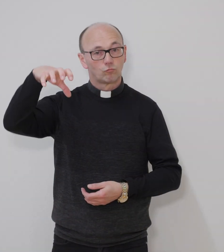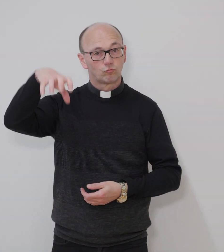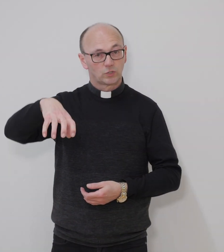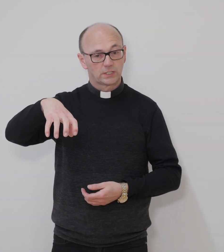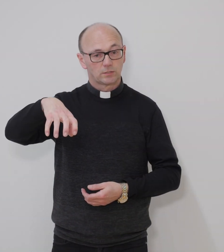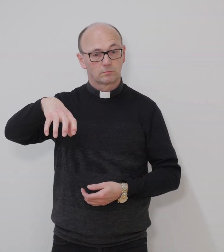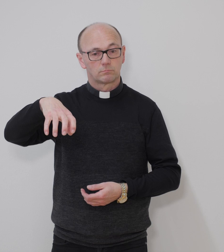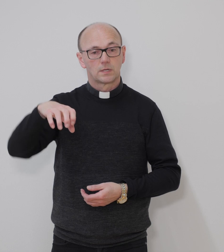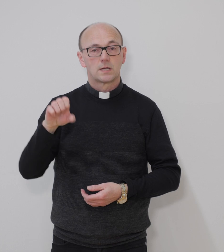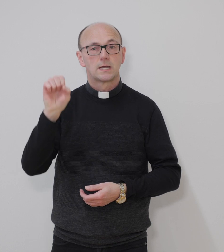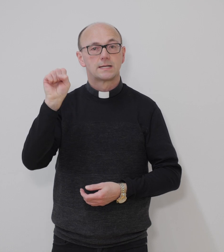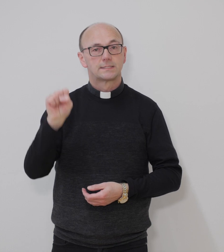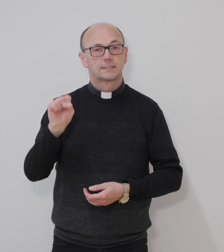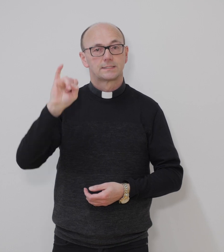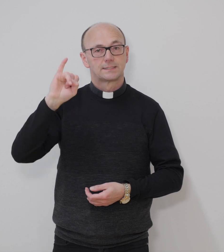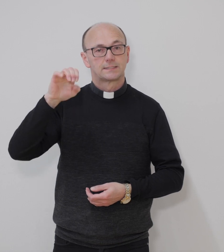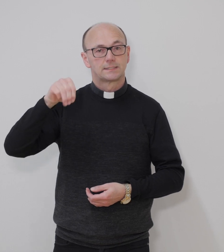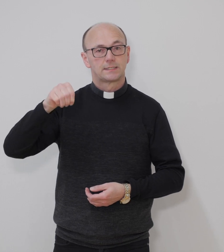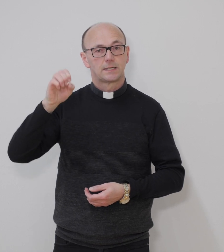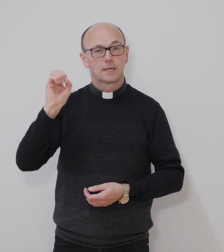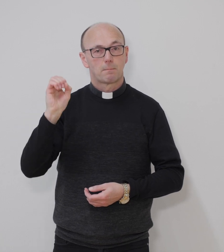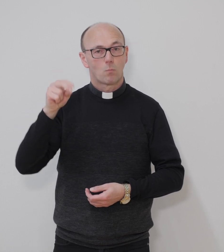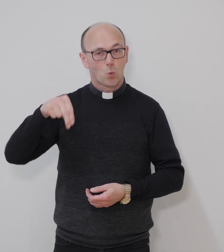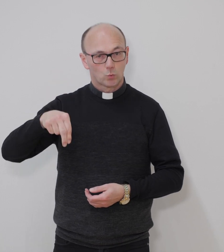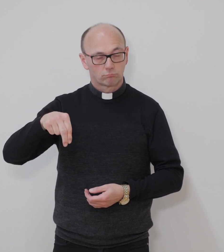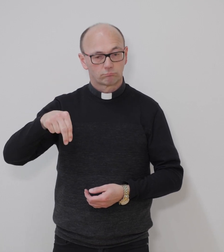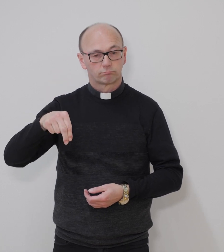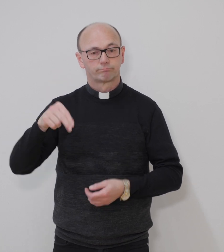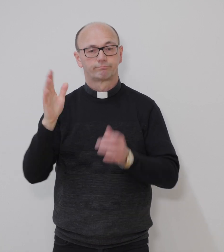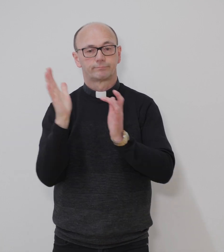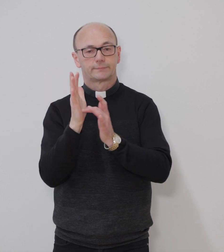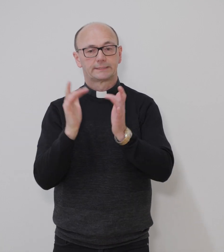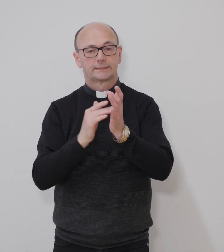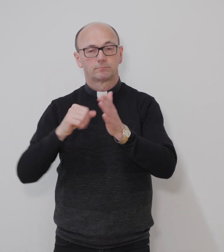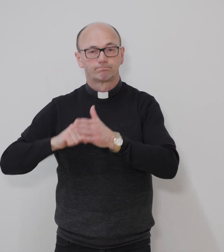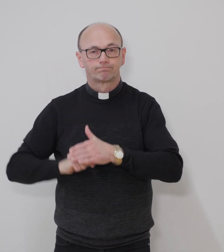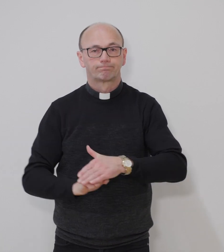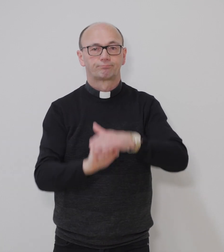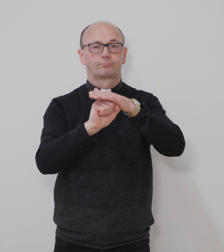Fünfte Station. Simon von Kyrene hilft Jesus, das Kreuz tragen.